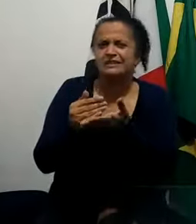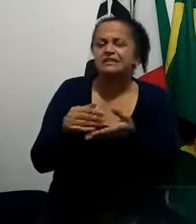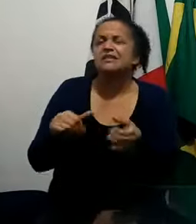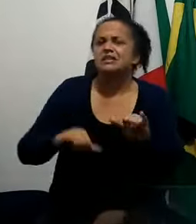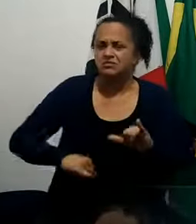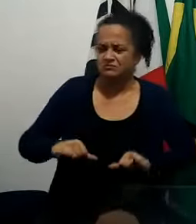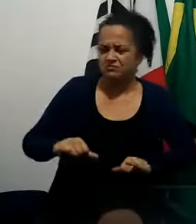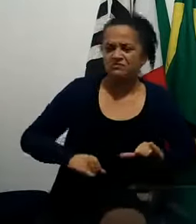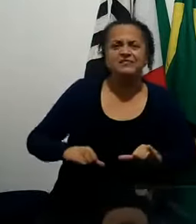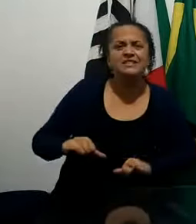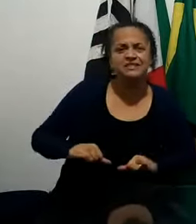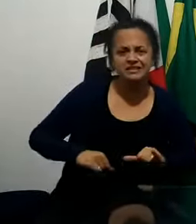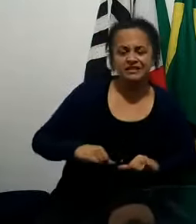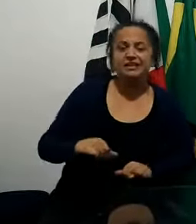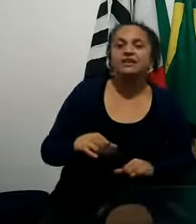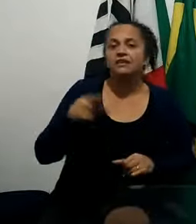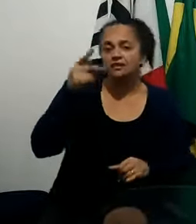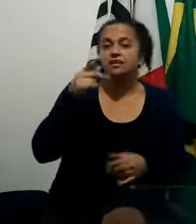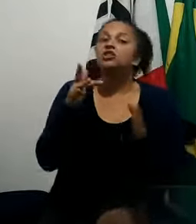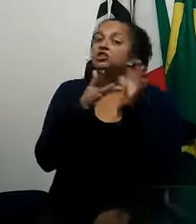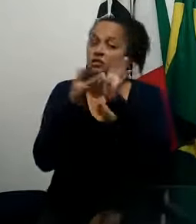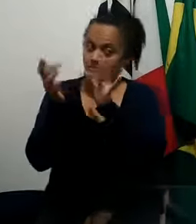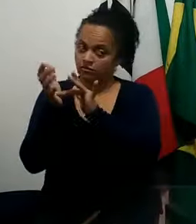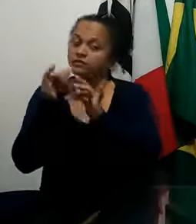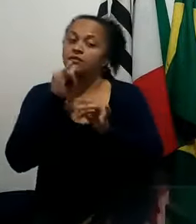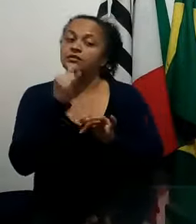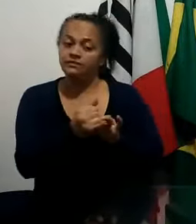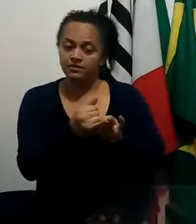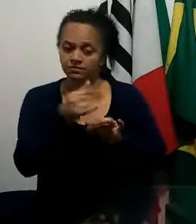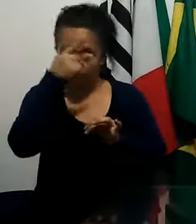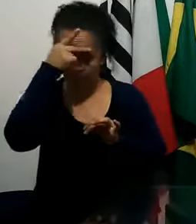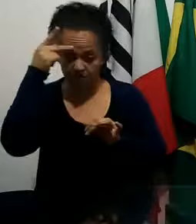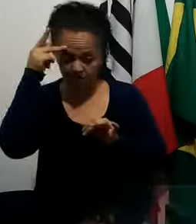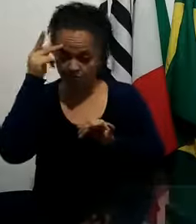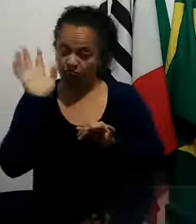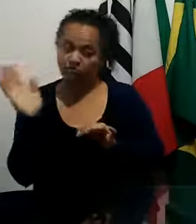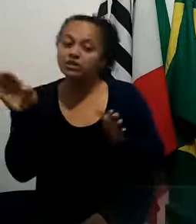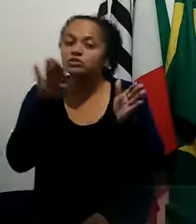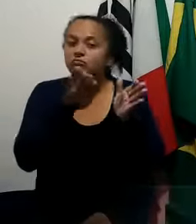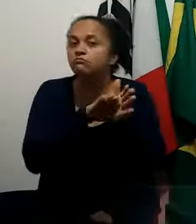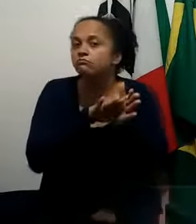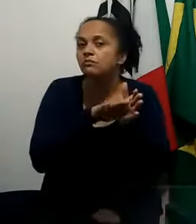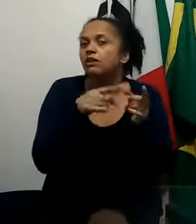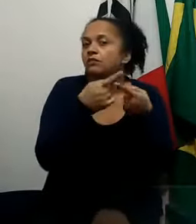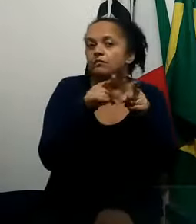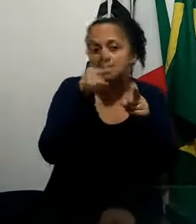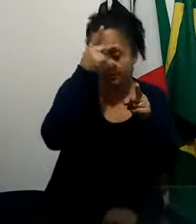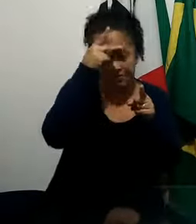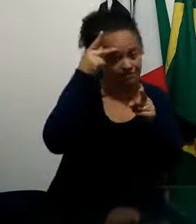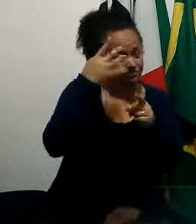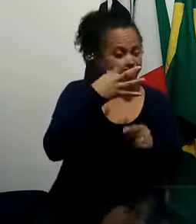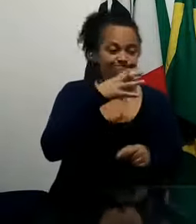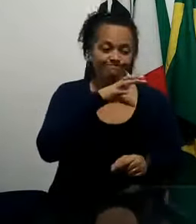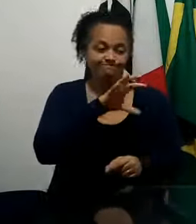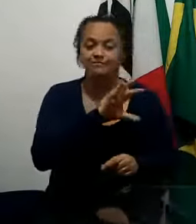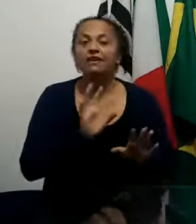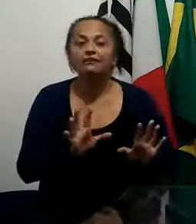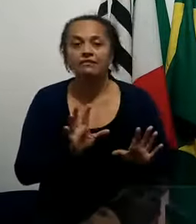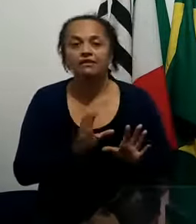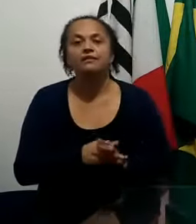isso claro, que ele veio e Israel não o aceitou. E o falso Cristo virá e